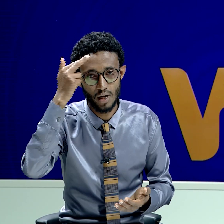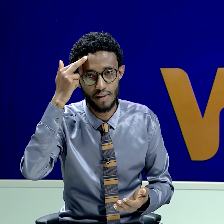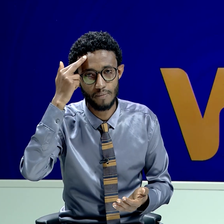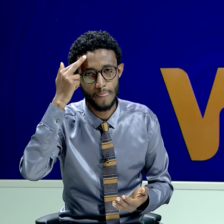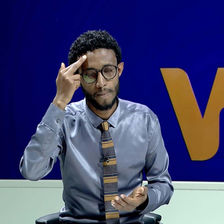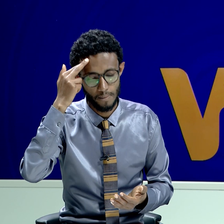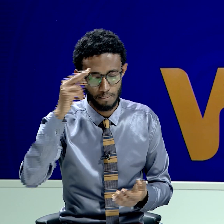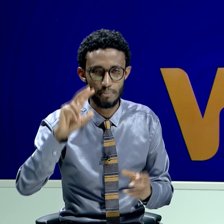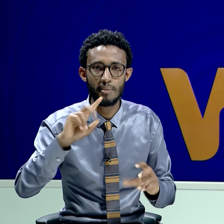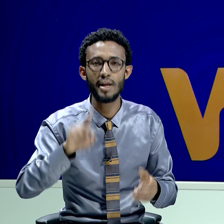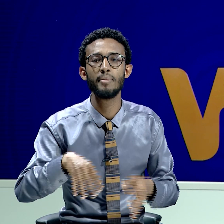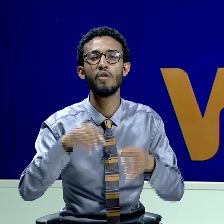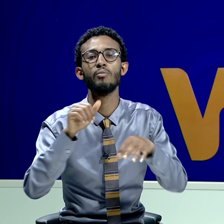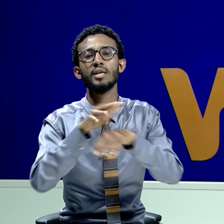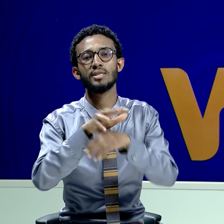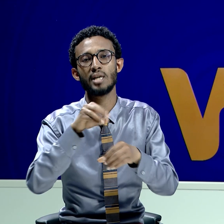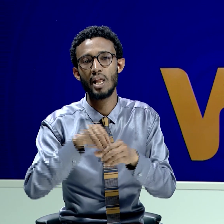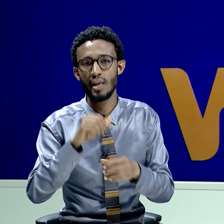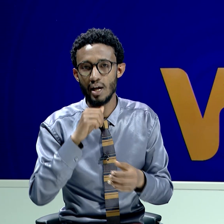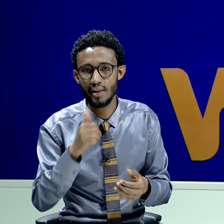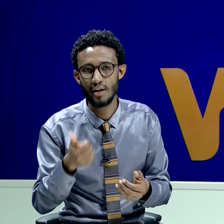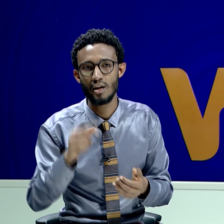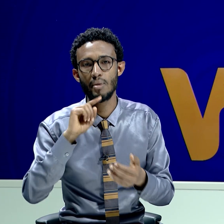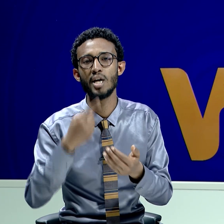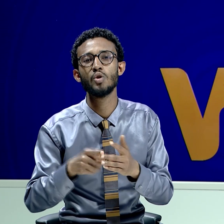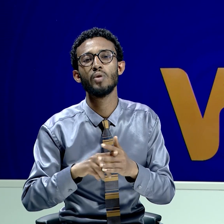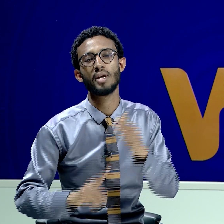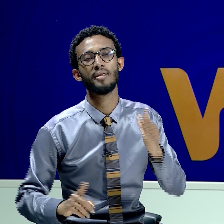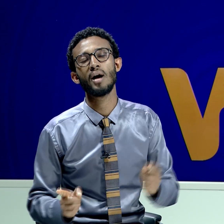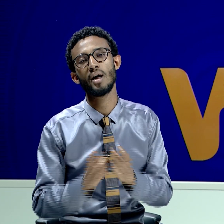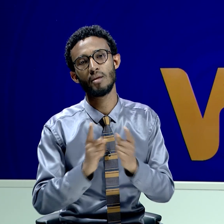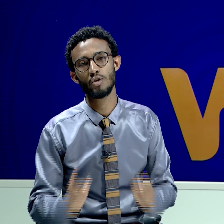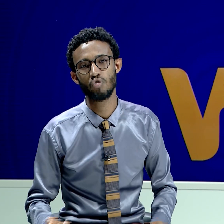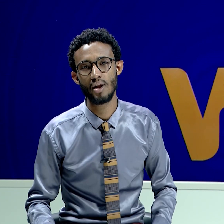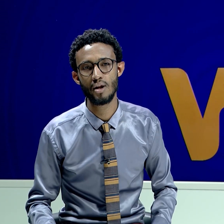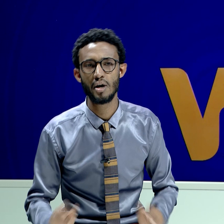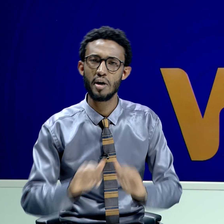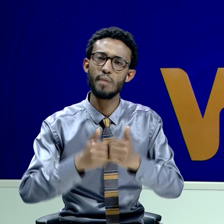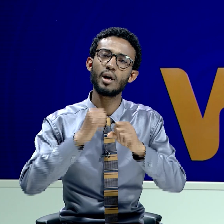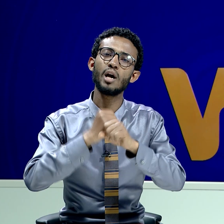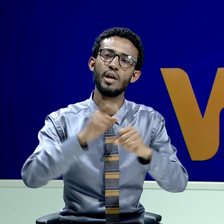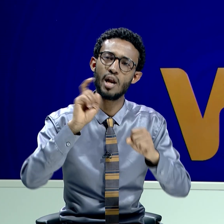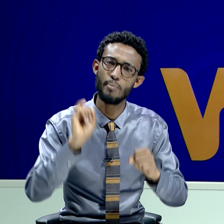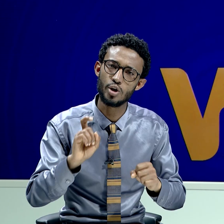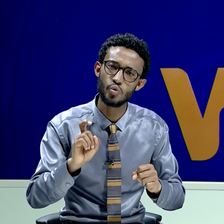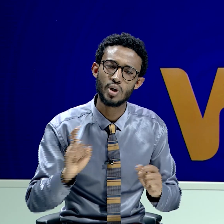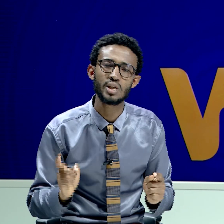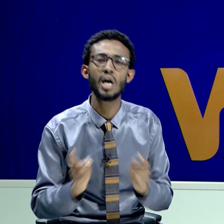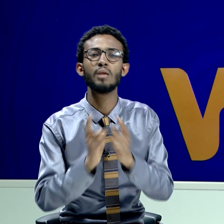ምክንያት በሚዲያ የሚተላለፉ መልእክት ሳልተከተ መረጃው ጥረት አጋጥማችኋል። እንዴት መከላከል እንዳለባችሁ